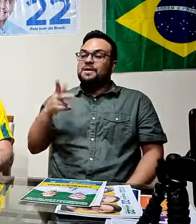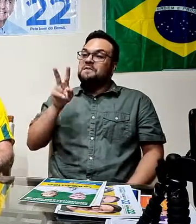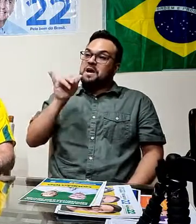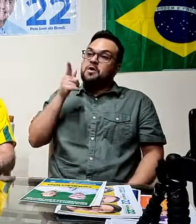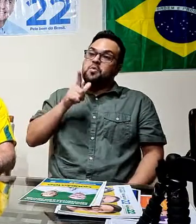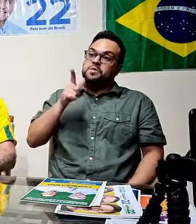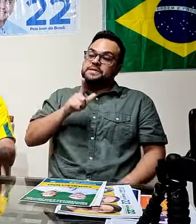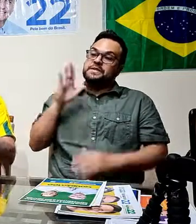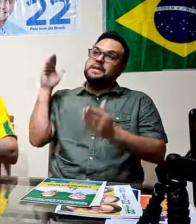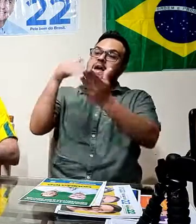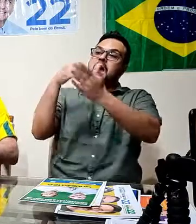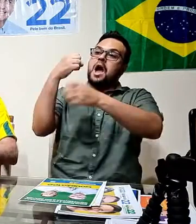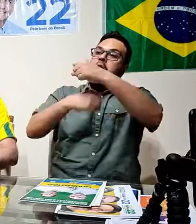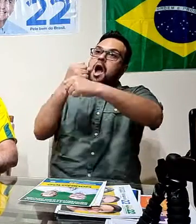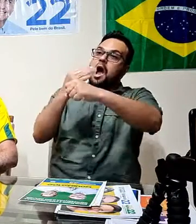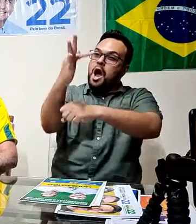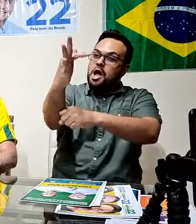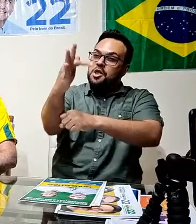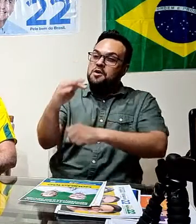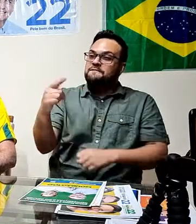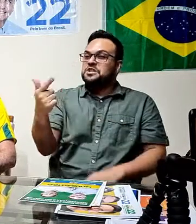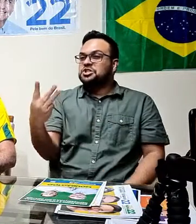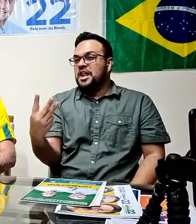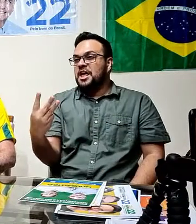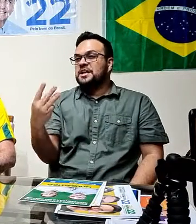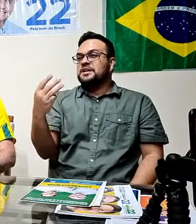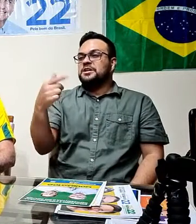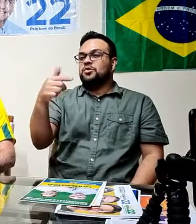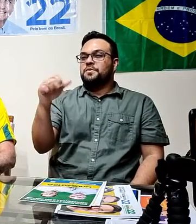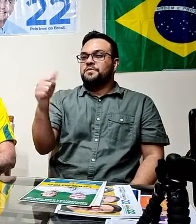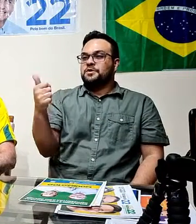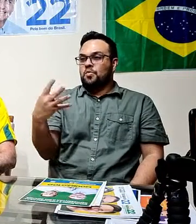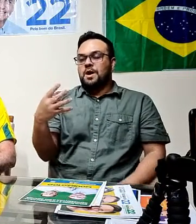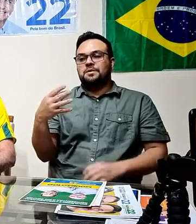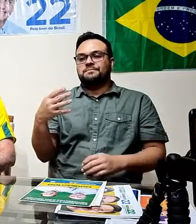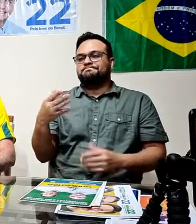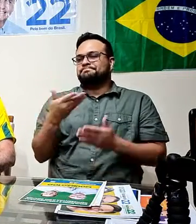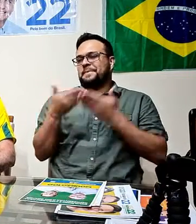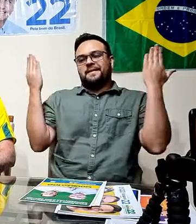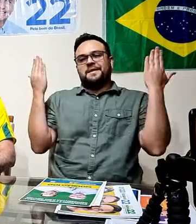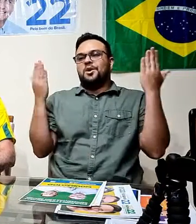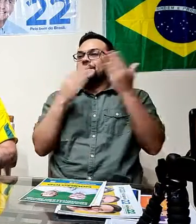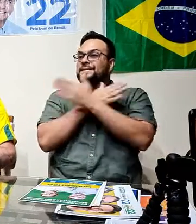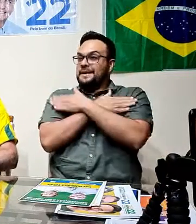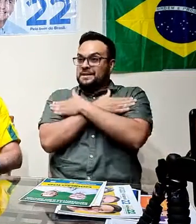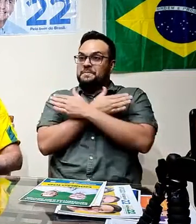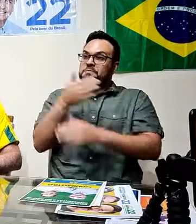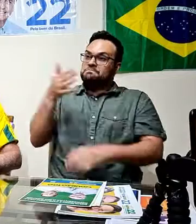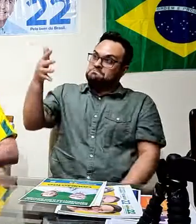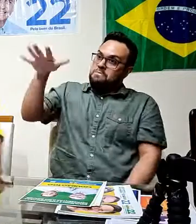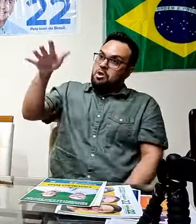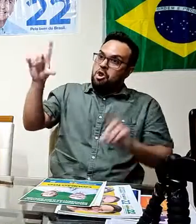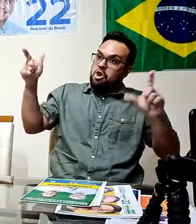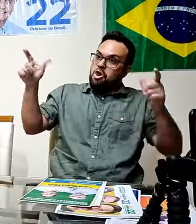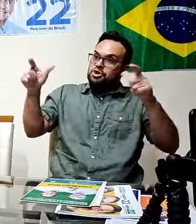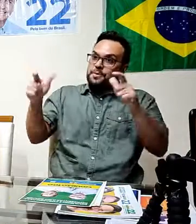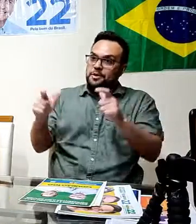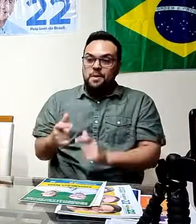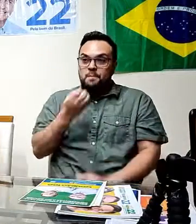23 ou 24. Perdeu. Então os empregos vêm caindo. No Brasil, isso é muito bom.